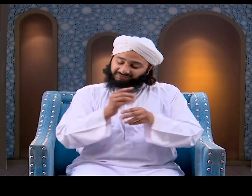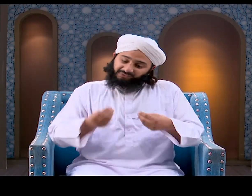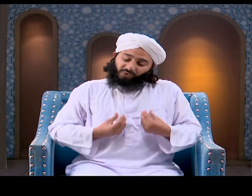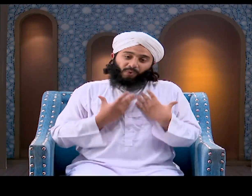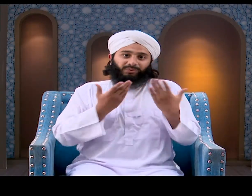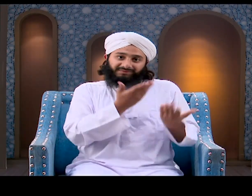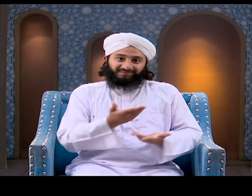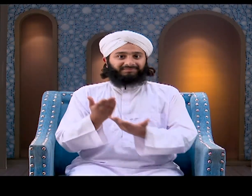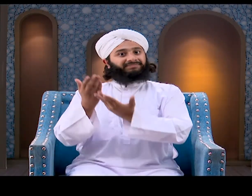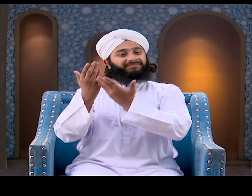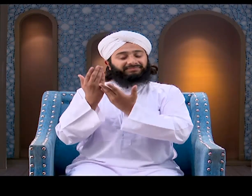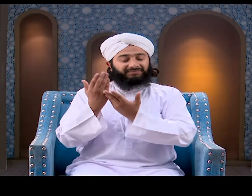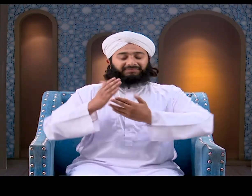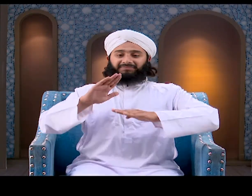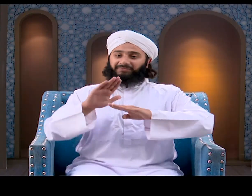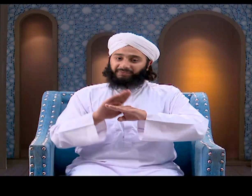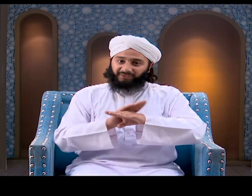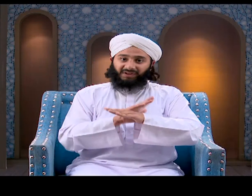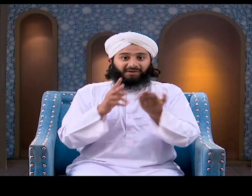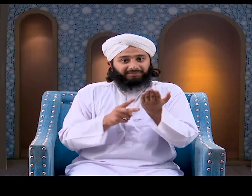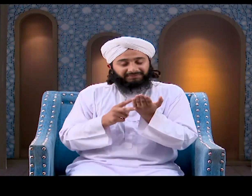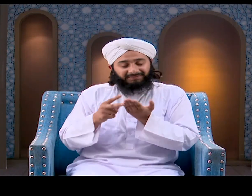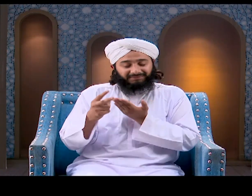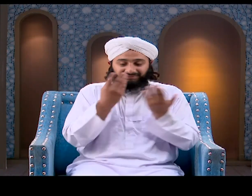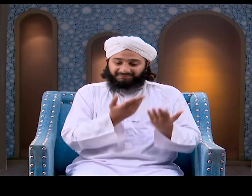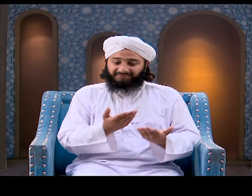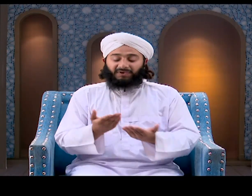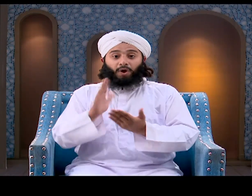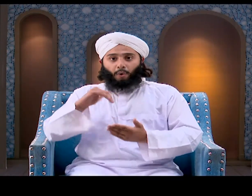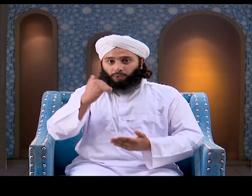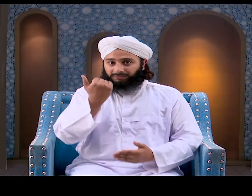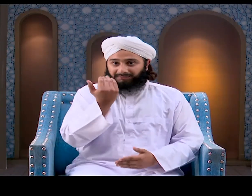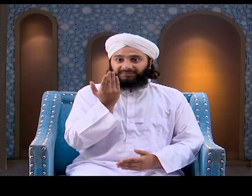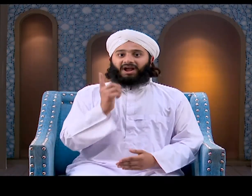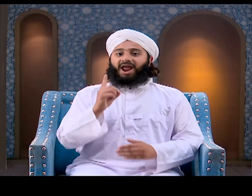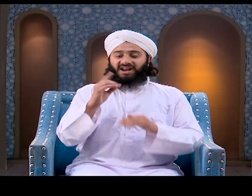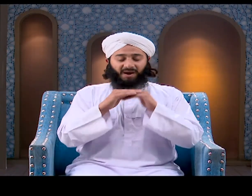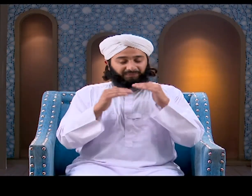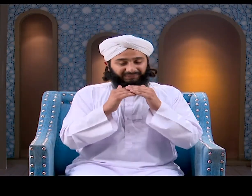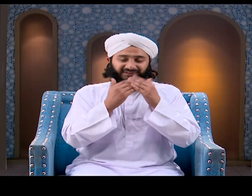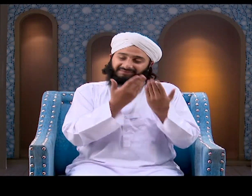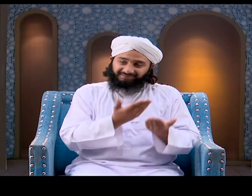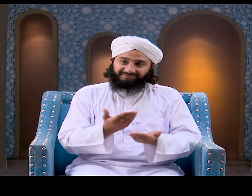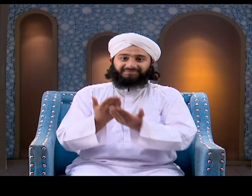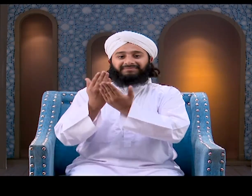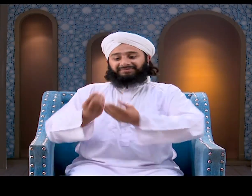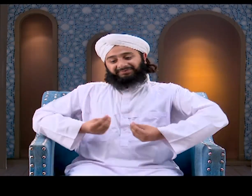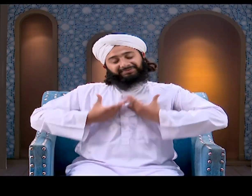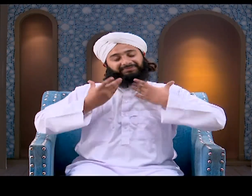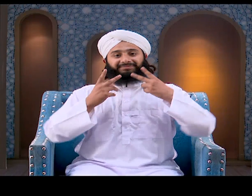طرف سے راحت روحانی پاکیزہ رزق والی ہو کر اور اپنے رب کی طرف چل کہ وہ تجھ سے راضی ہے۔ پس روح بہترین